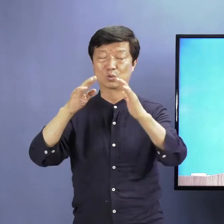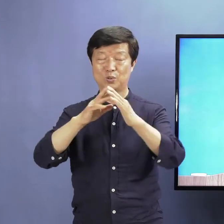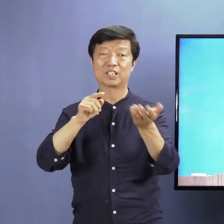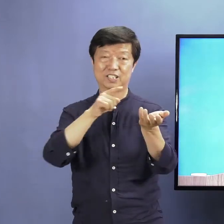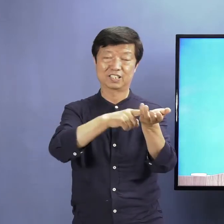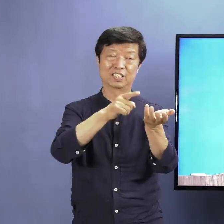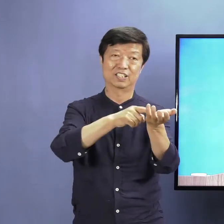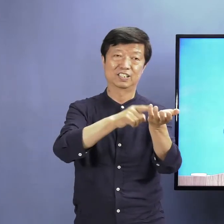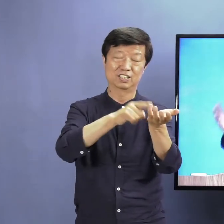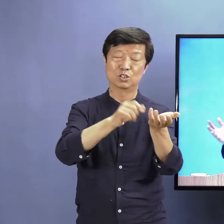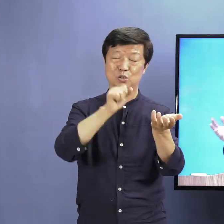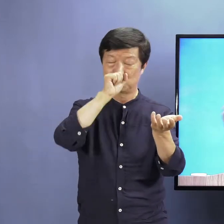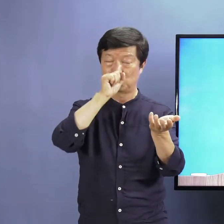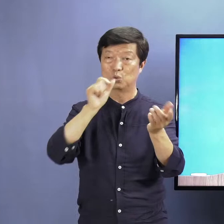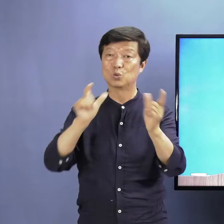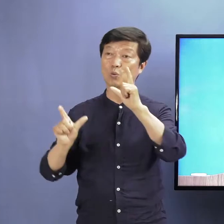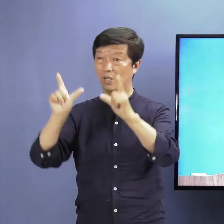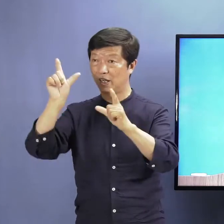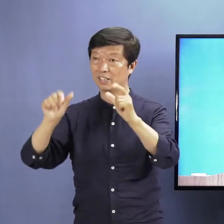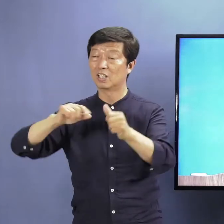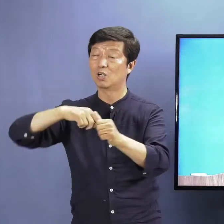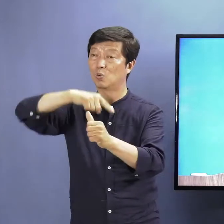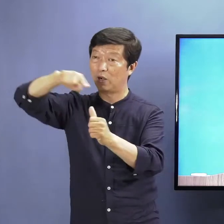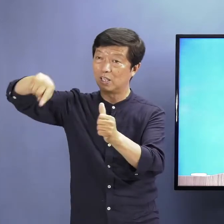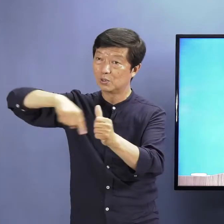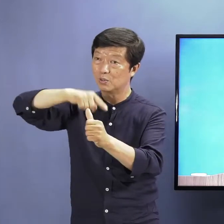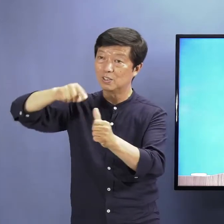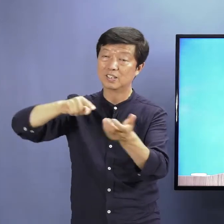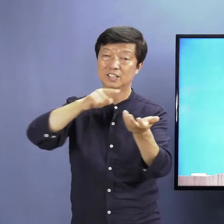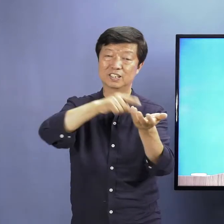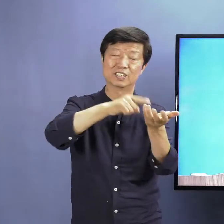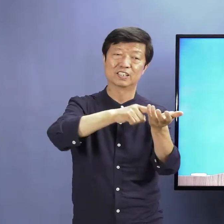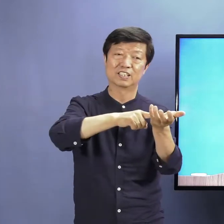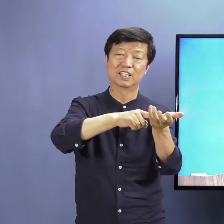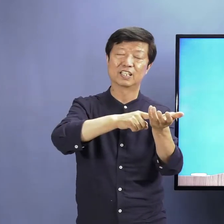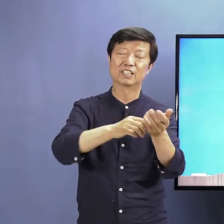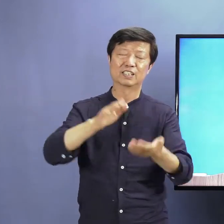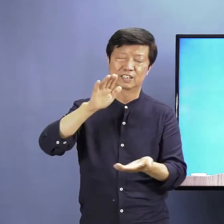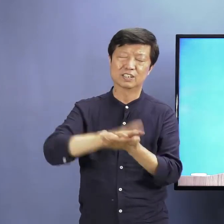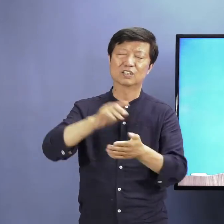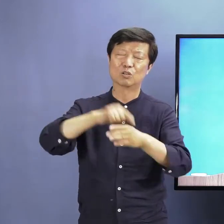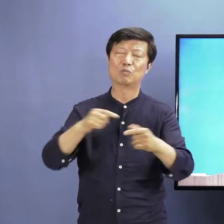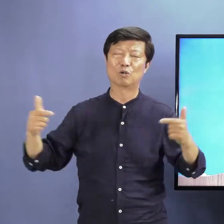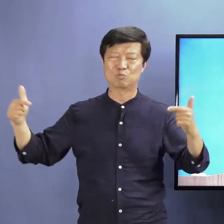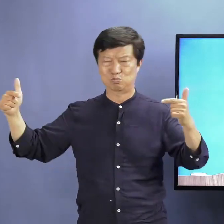아주 좋은 환경, 그런 풍요로움이 그들의 열정을 갉아먹었어요.